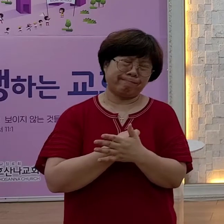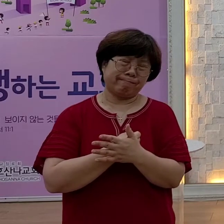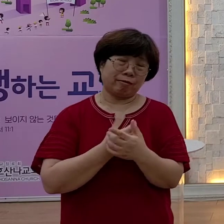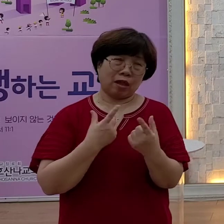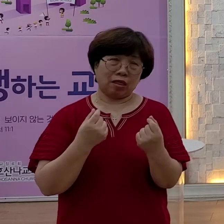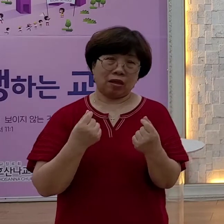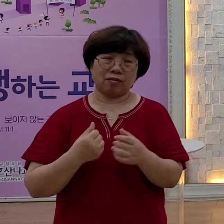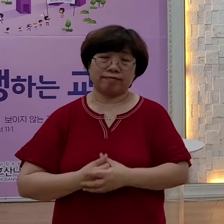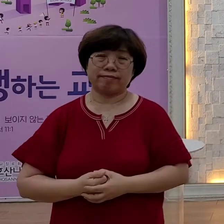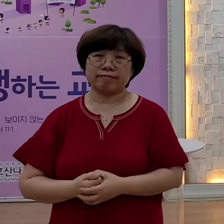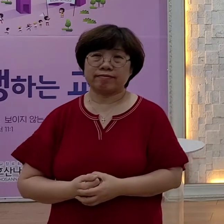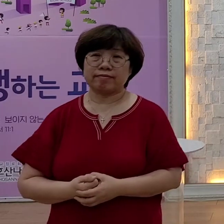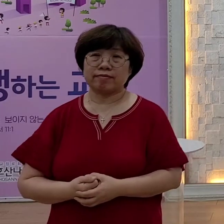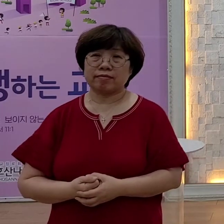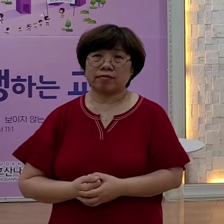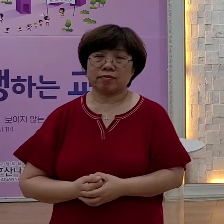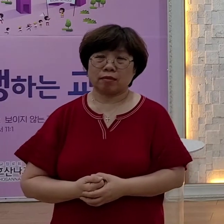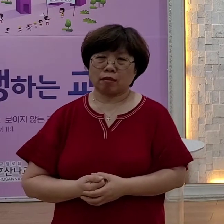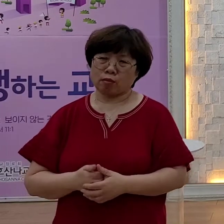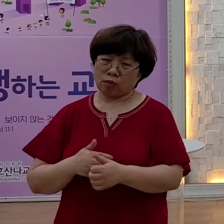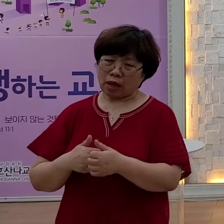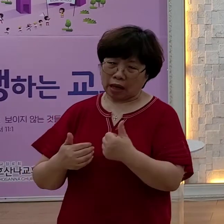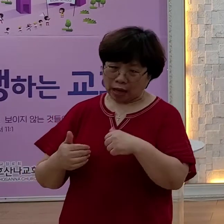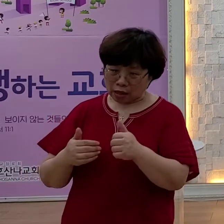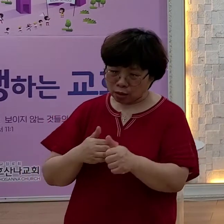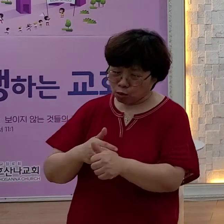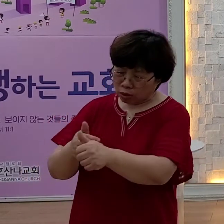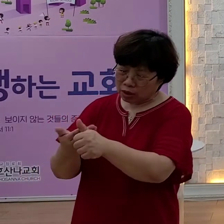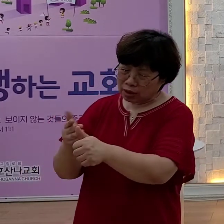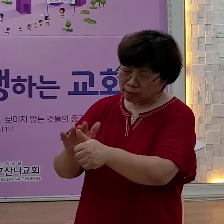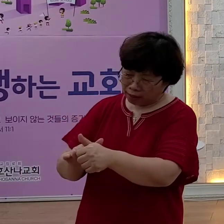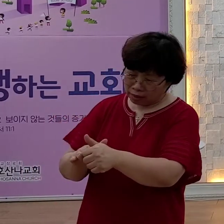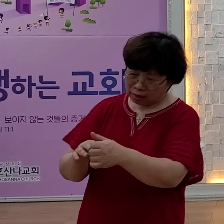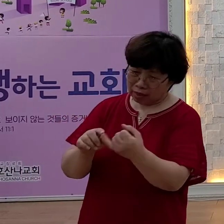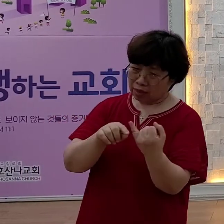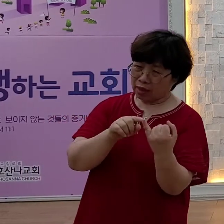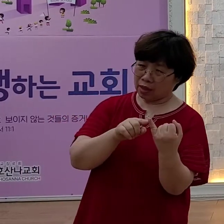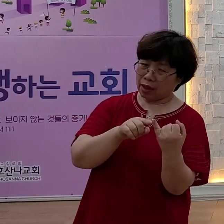답답하겠어요. 이 보내면서도